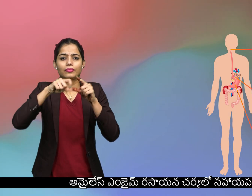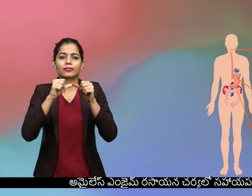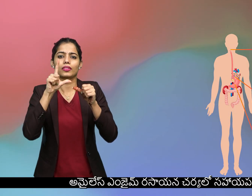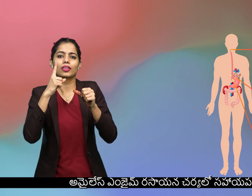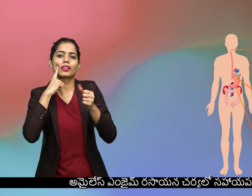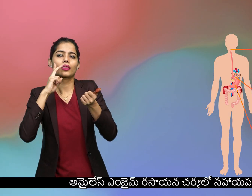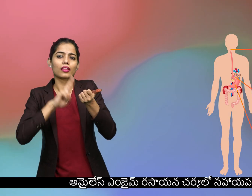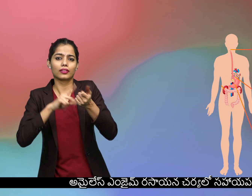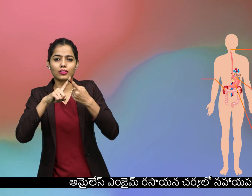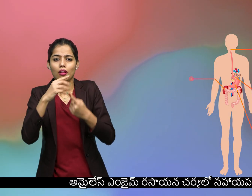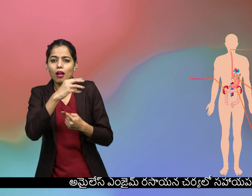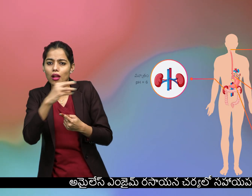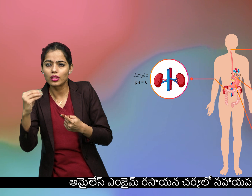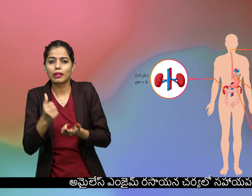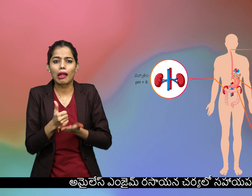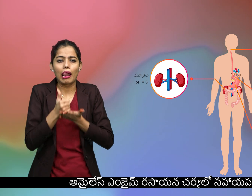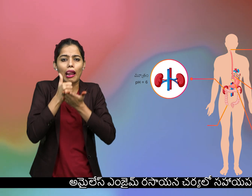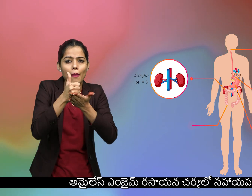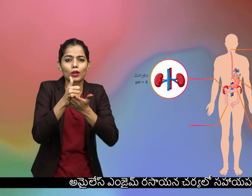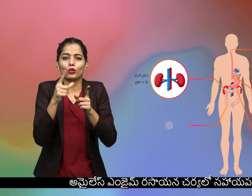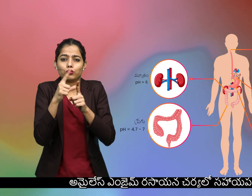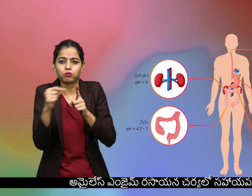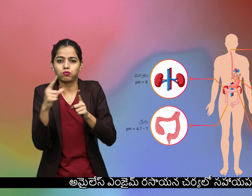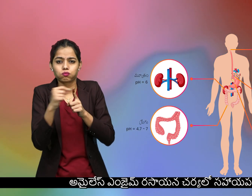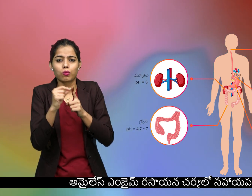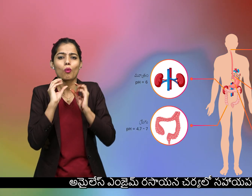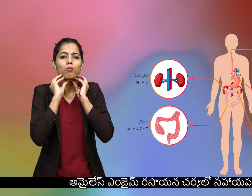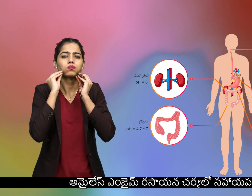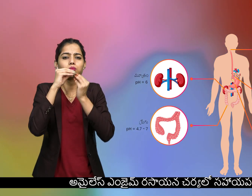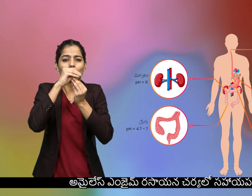లాలాజల అమైలేస్ ఎంజైమ్ రసాయన చర్యలో సహాయపడుతుంది.